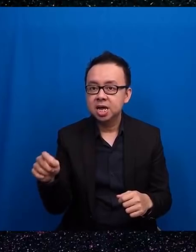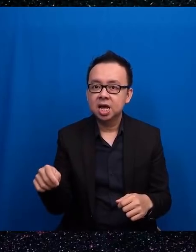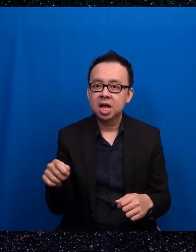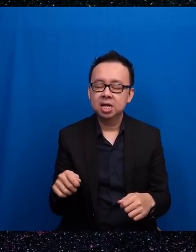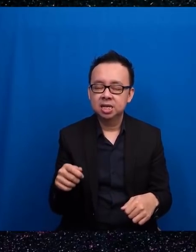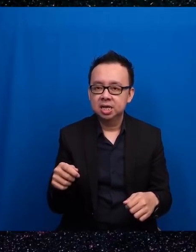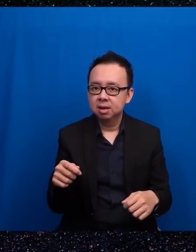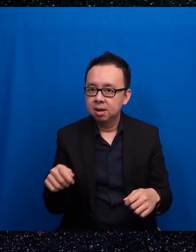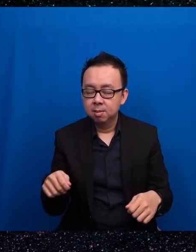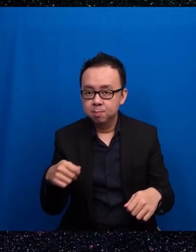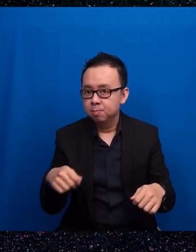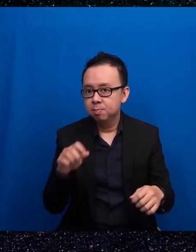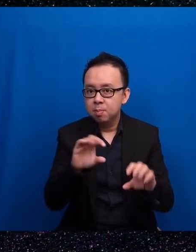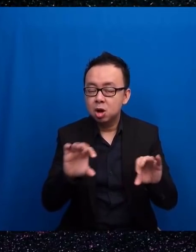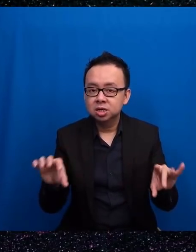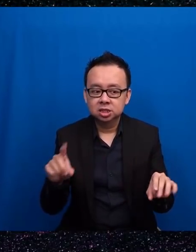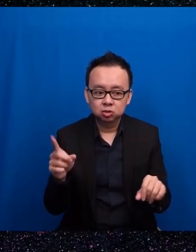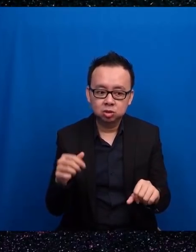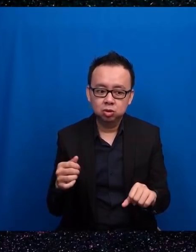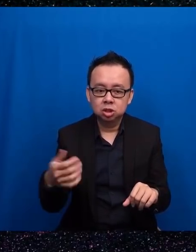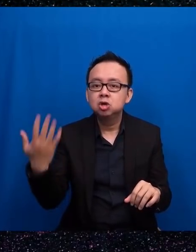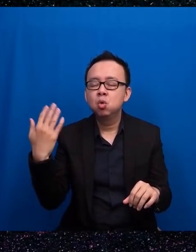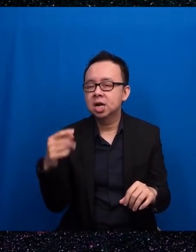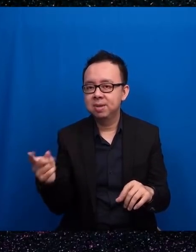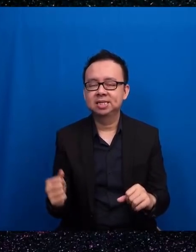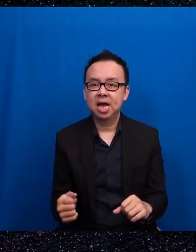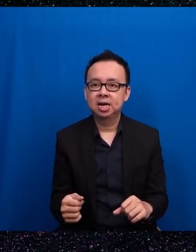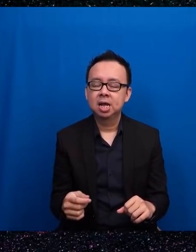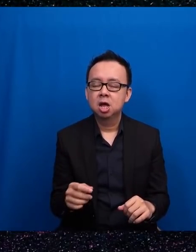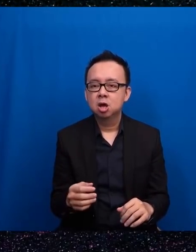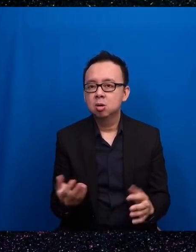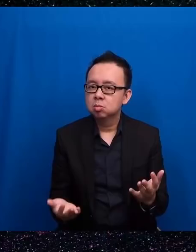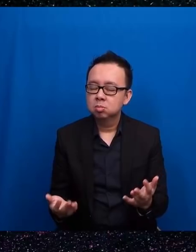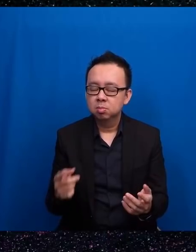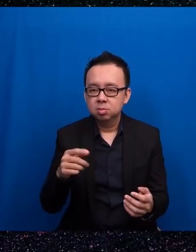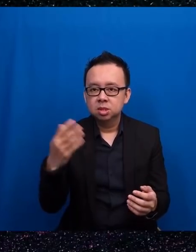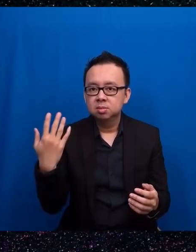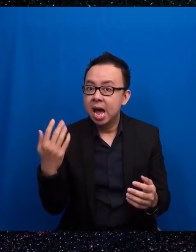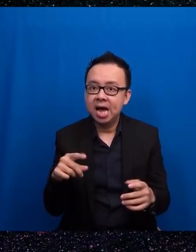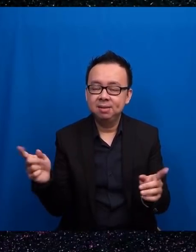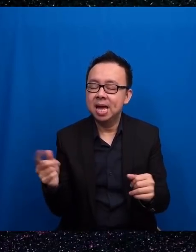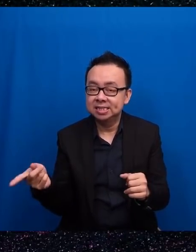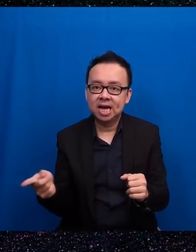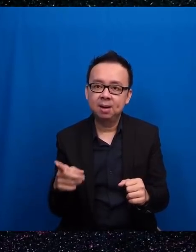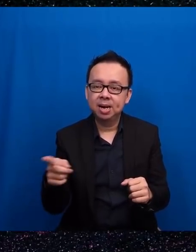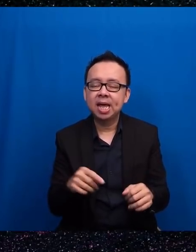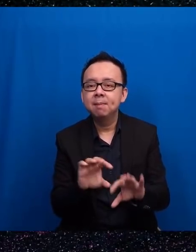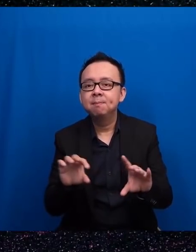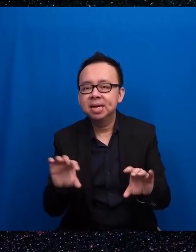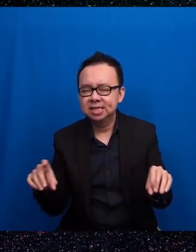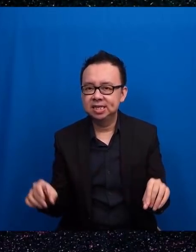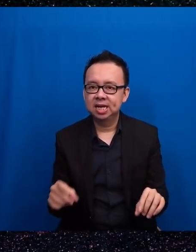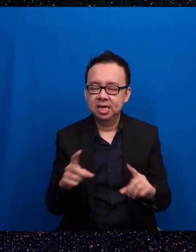mereka melakukan sesuatu di luar kebiasaan. Kalau hari biasa mungkin mereka bekerja, bukan mungkin, pasti mereka bekerja. Hari